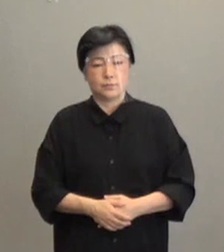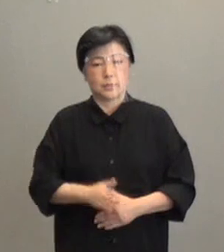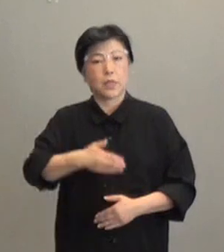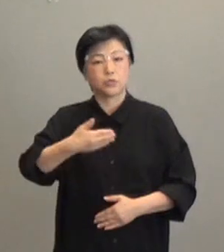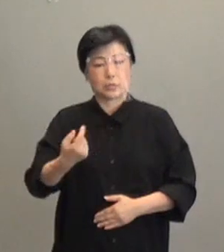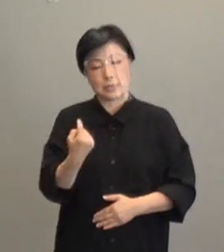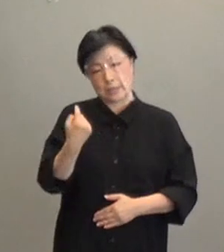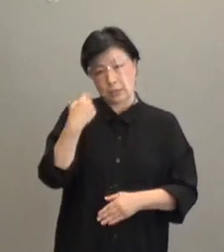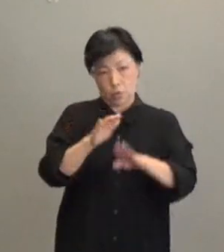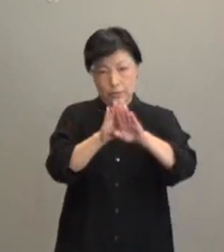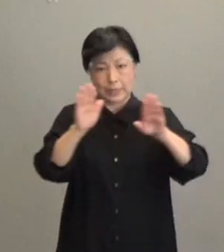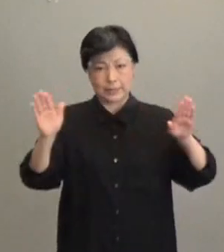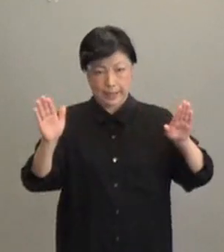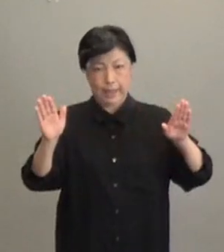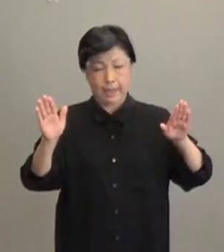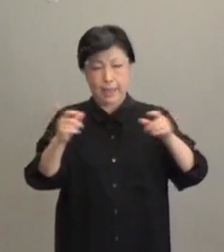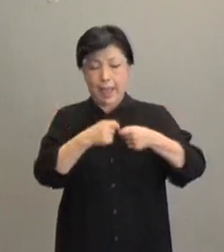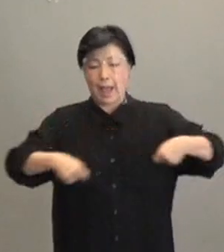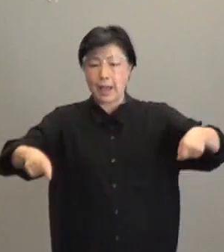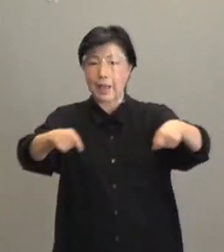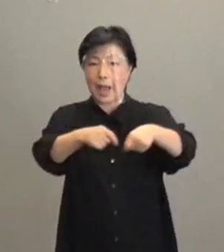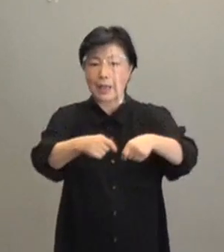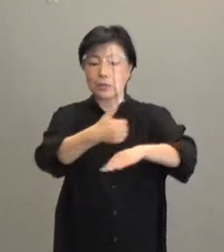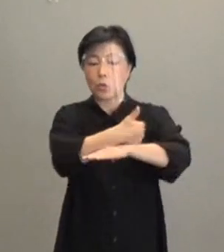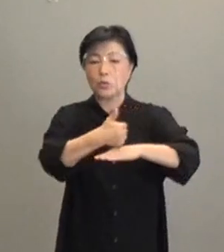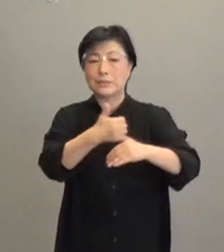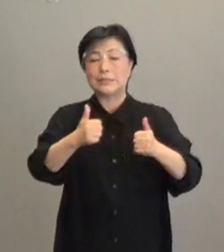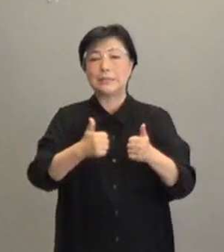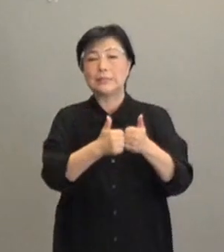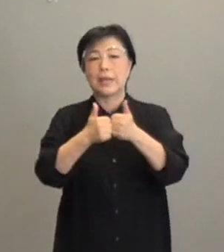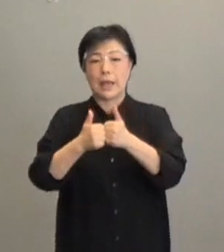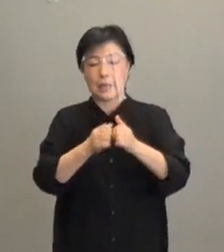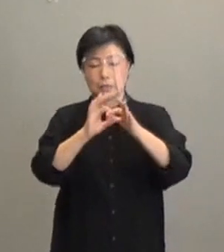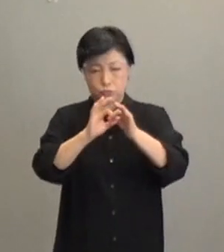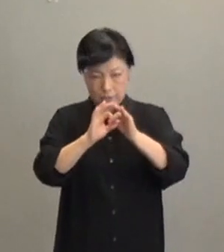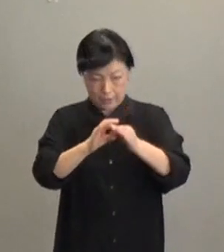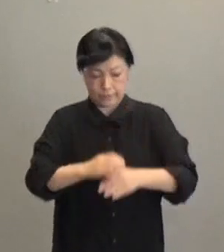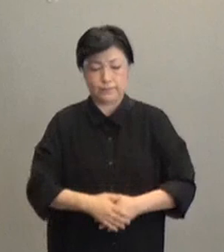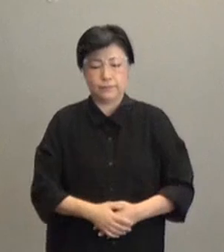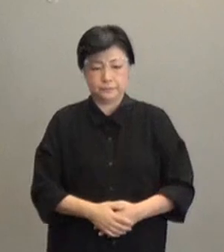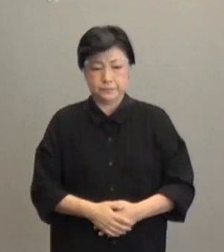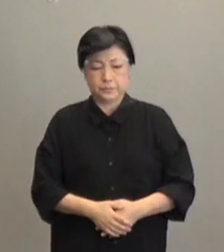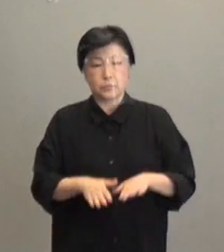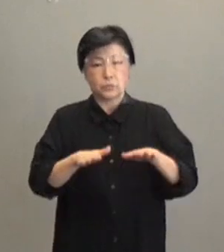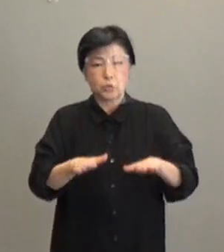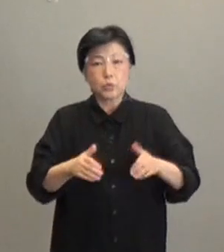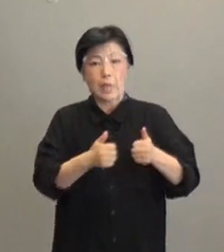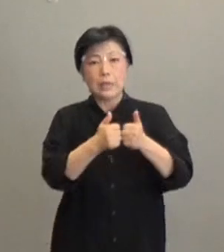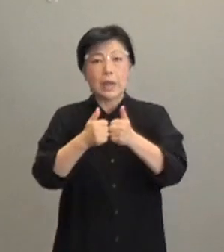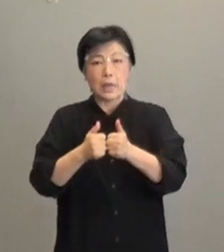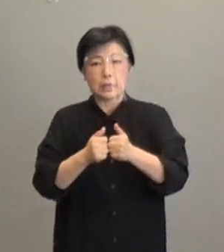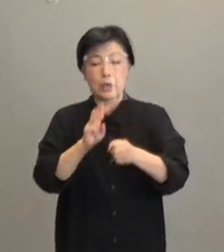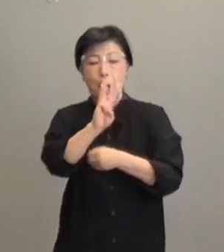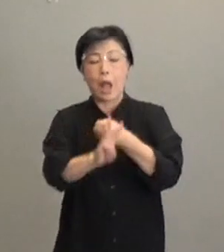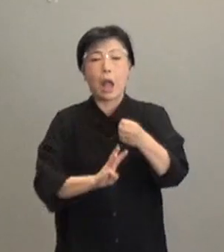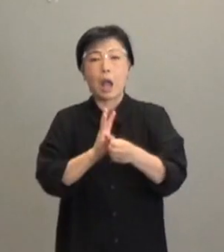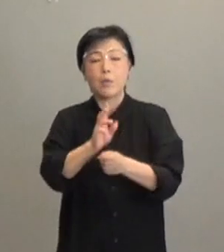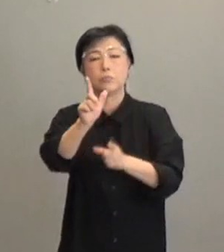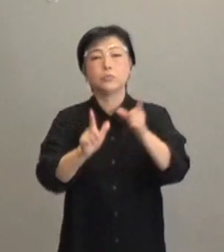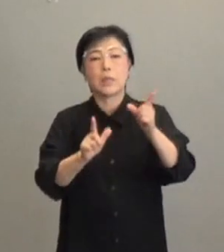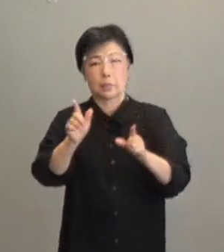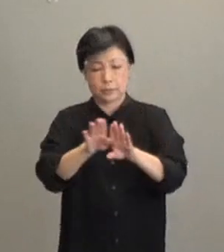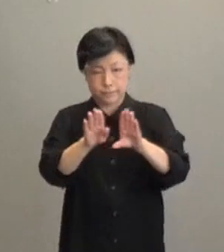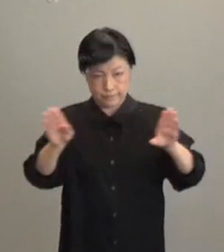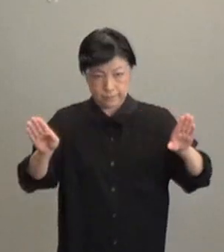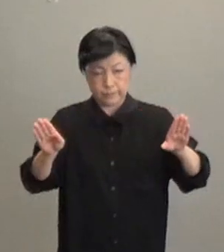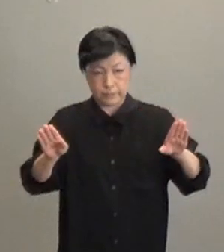次に、昨日開催された関東地方知事会議についてお話をいたします。今回の会議はウェブ形式での開催とな